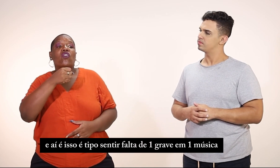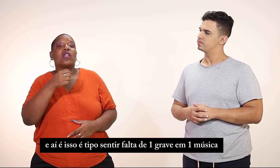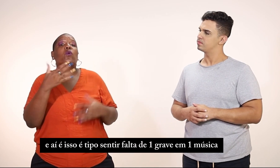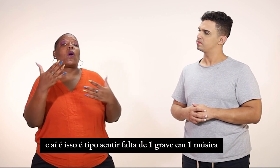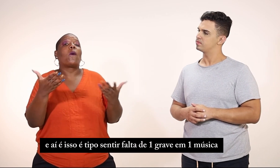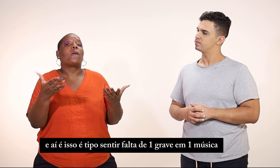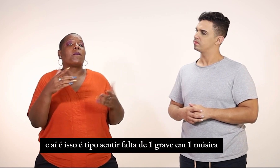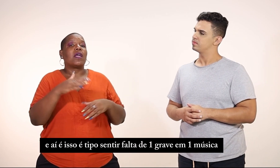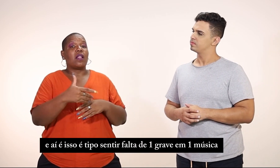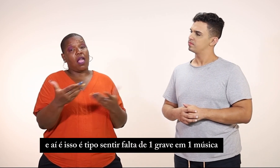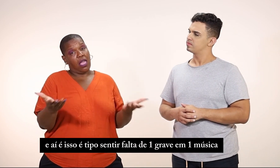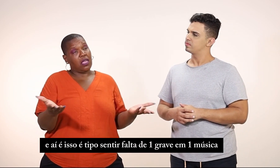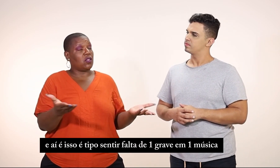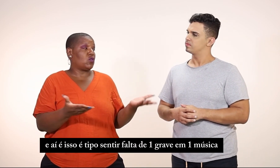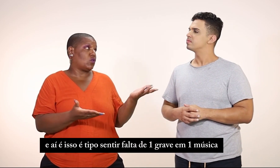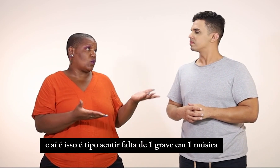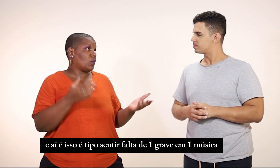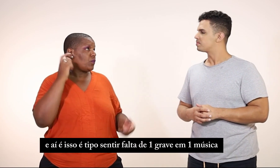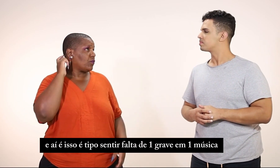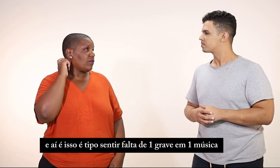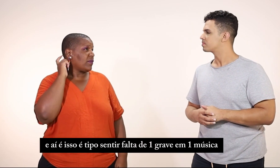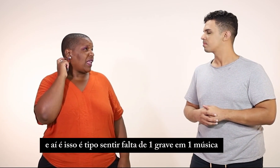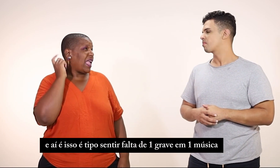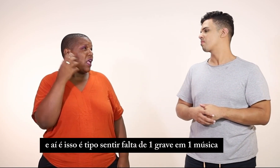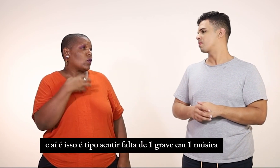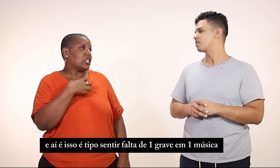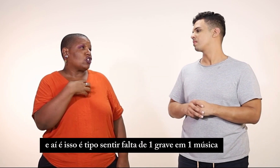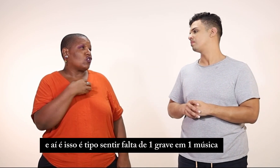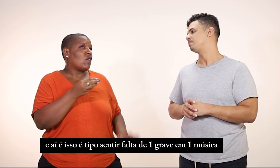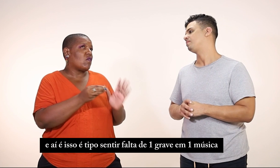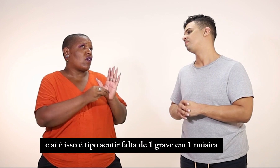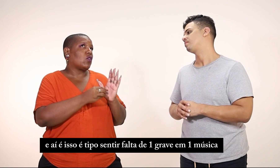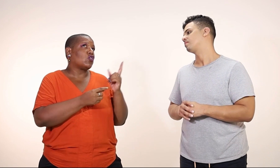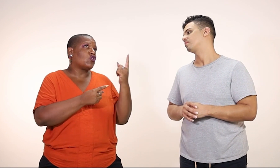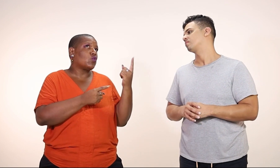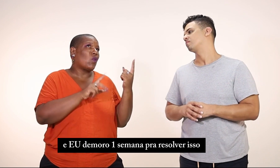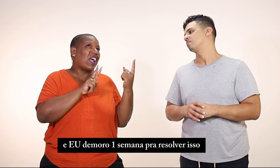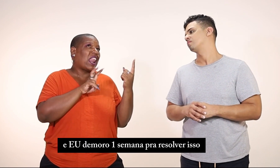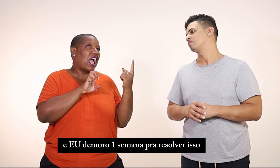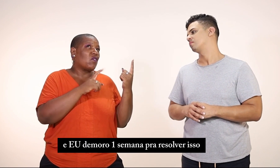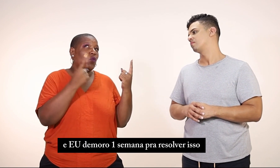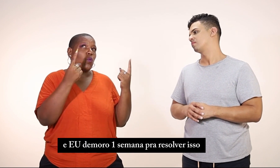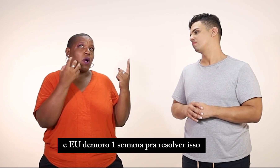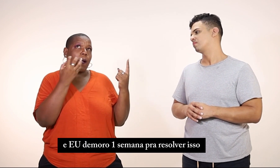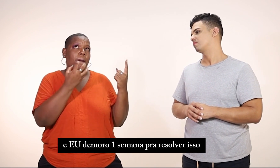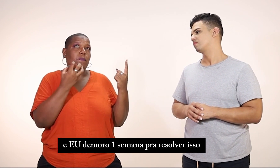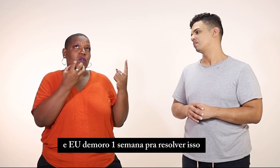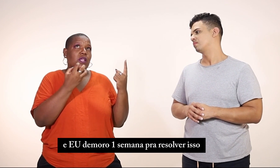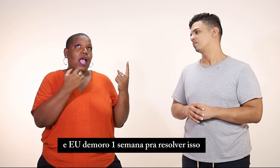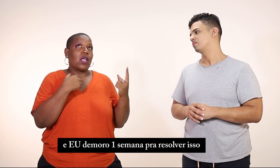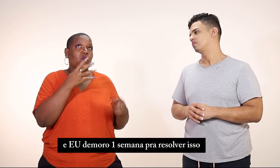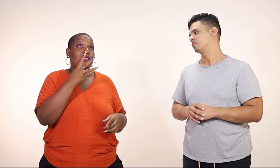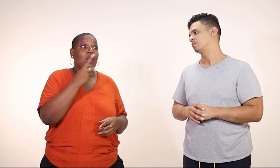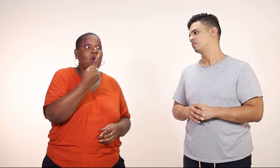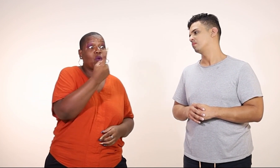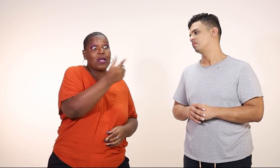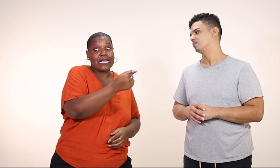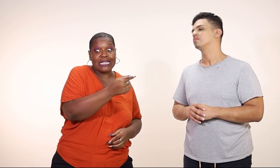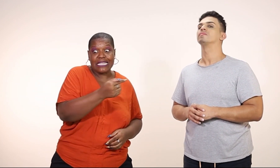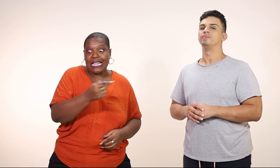isso. É tipo, senti falta de um grave, nenhuma música, e eu demoro uma semana para resolver isso.